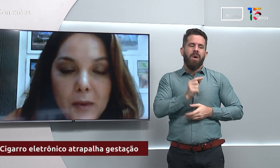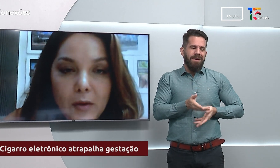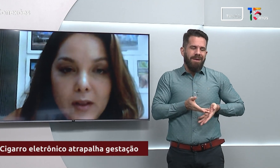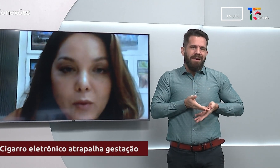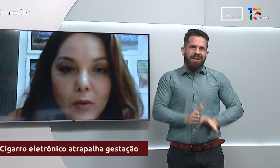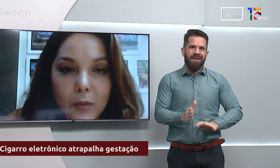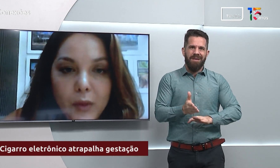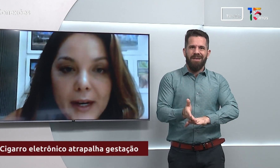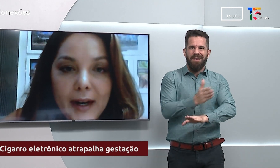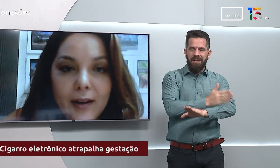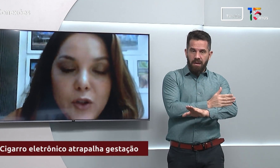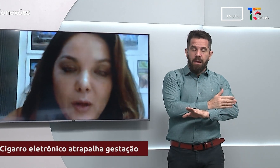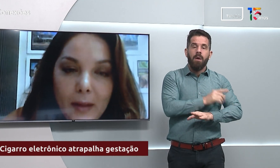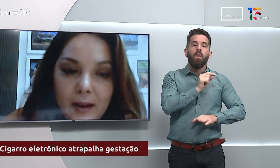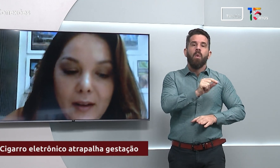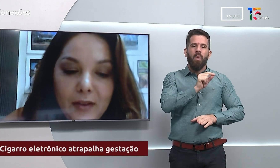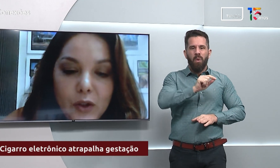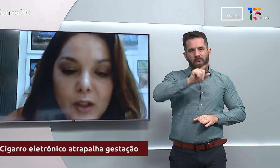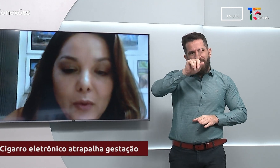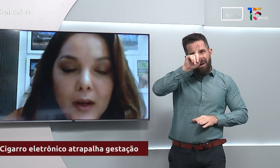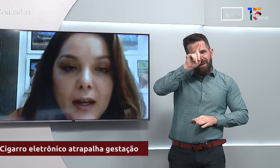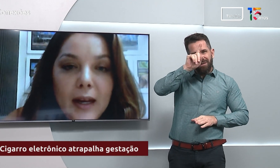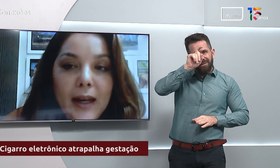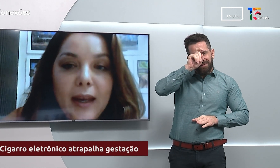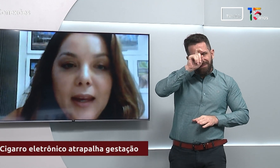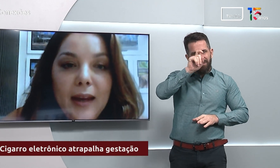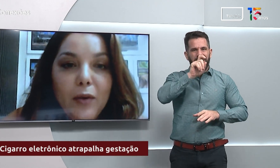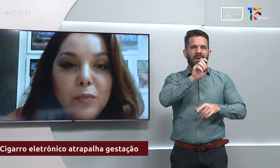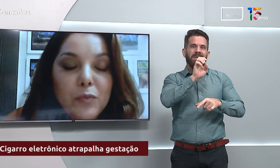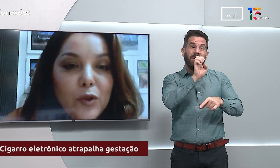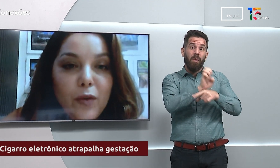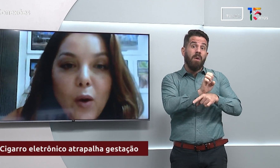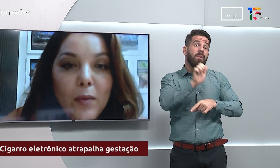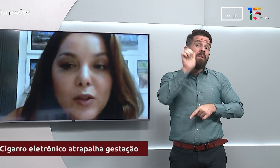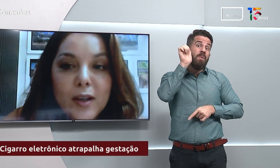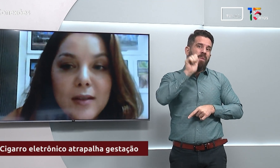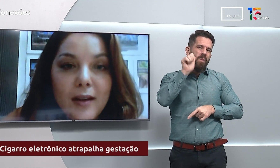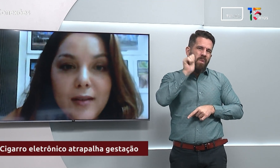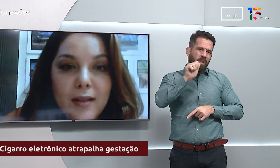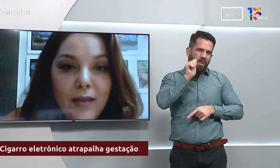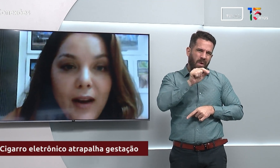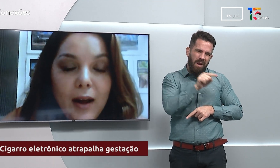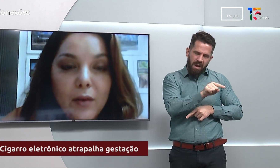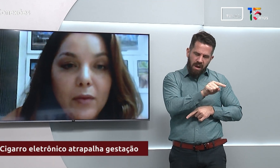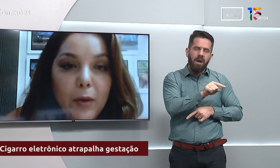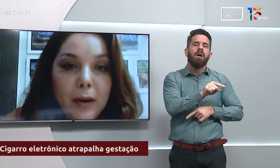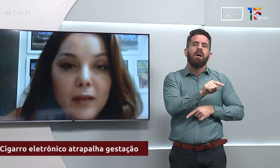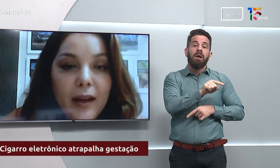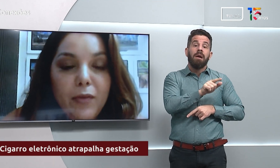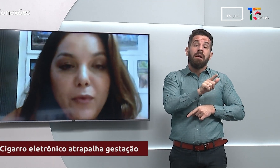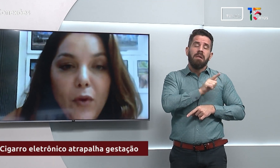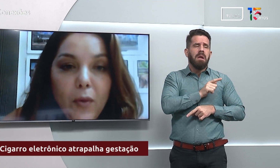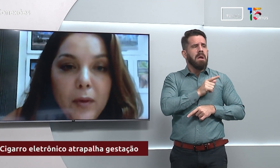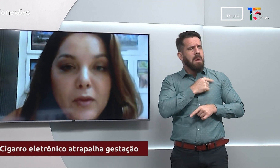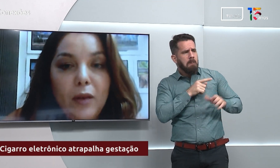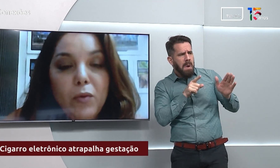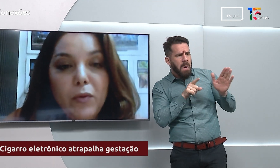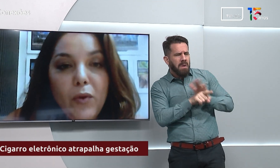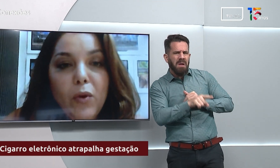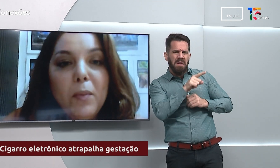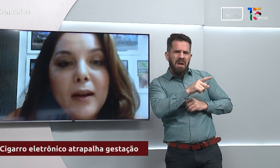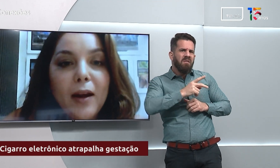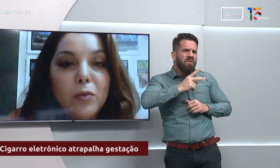equipe. E a gente pede o auxílio da família também. Você, quando há